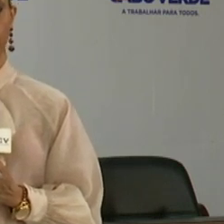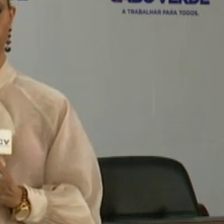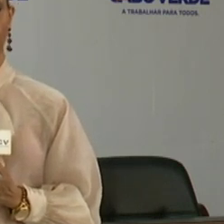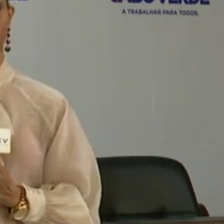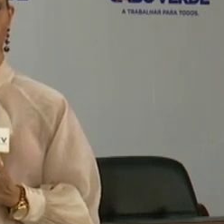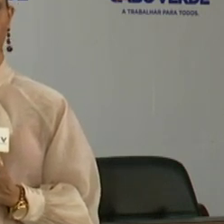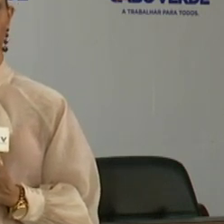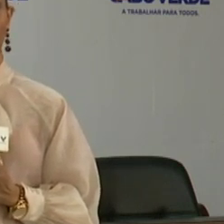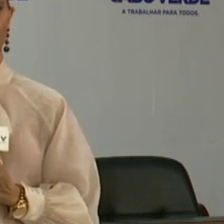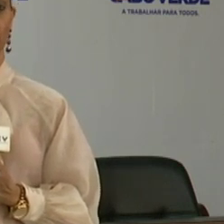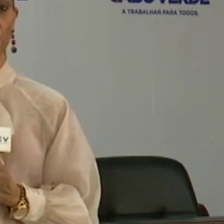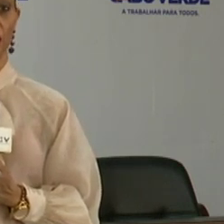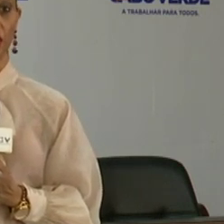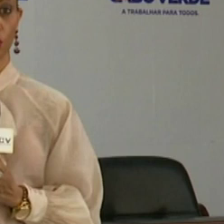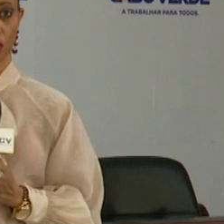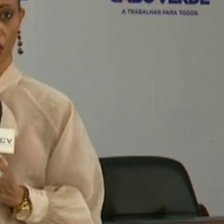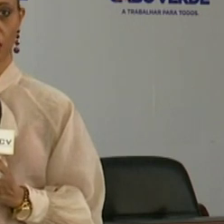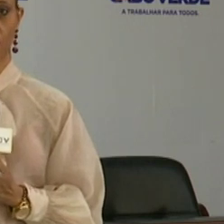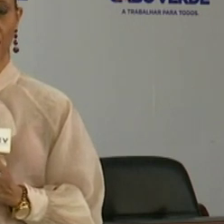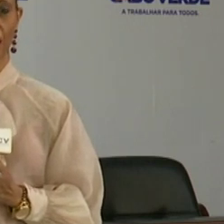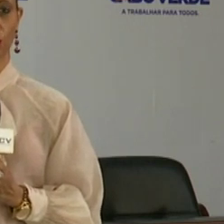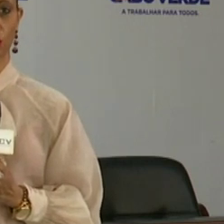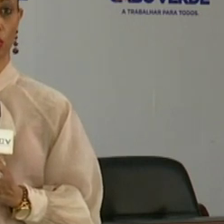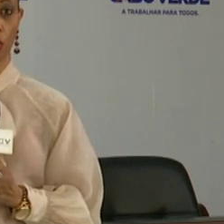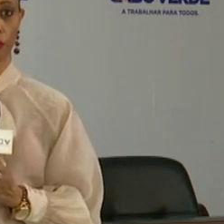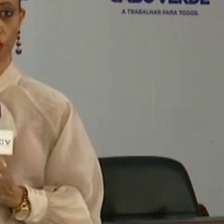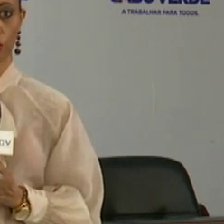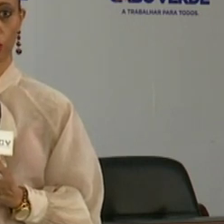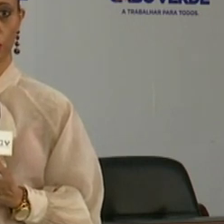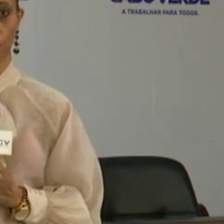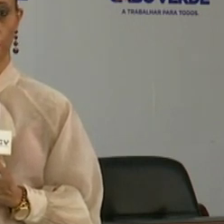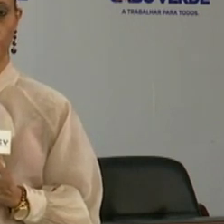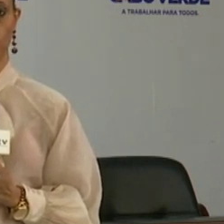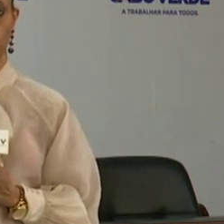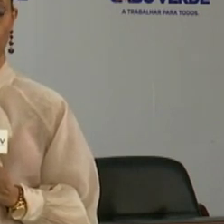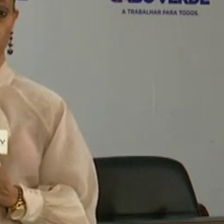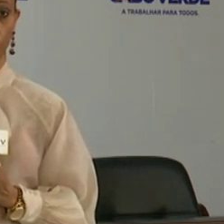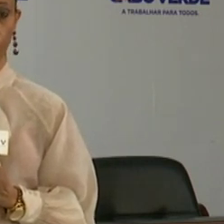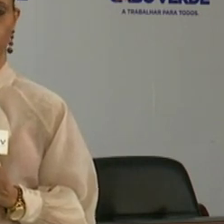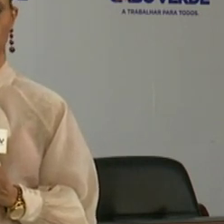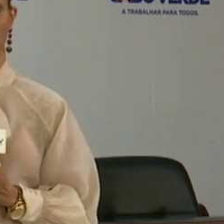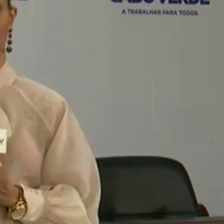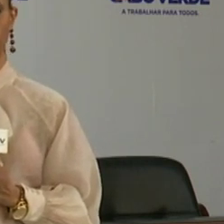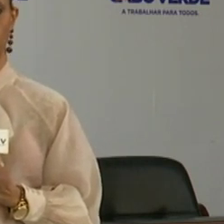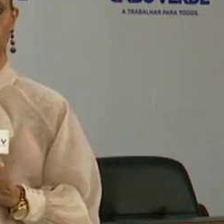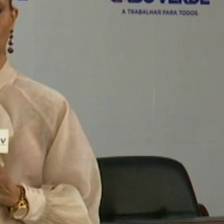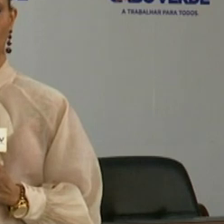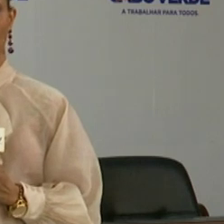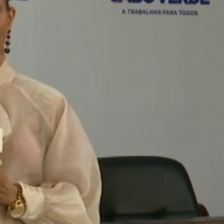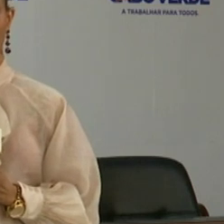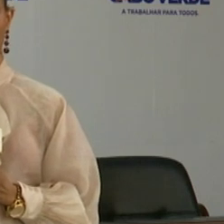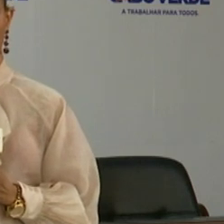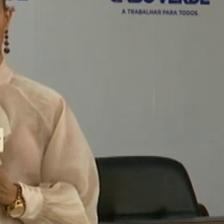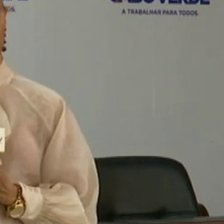Também há mais 113 casos novos de SARS-CoV-2 aqui no país.